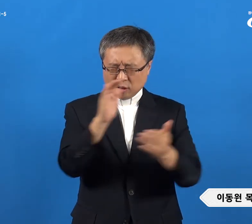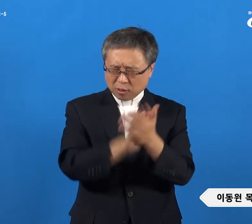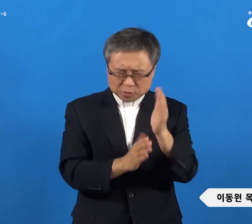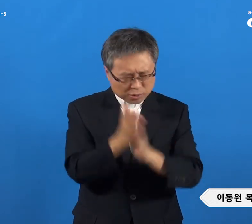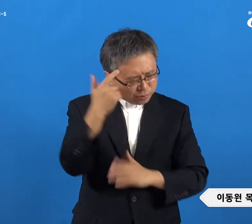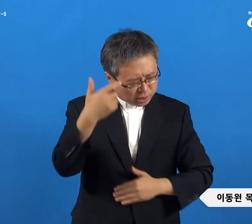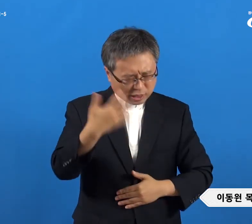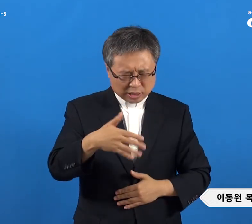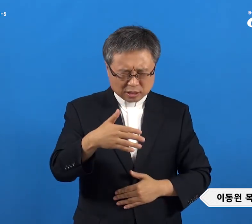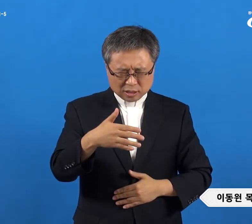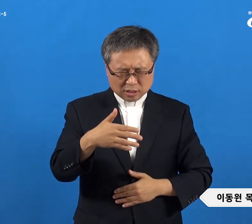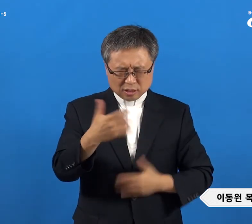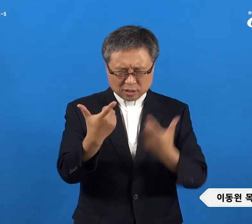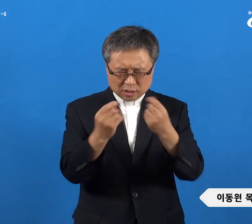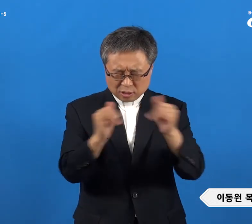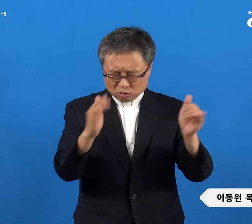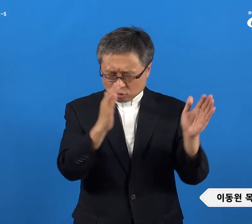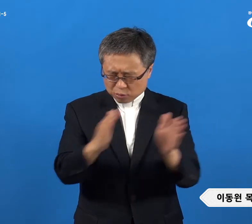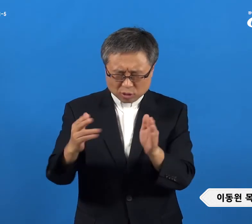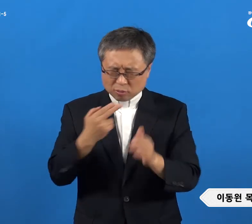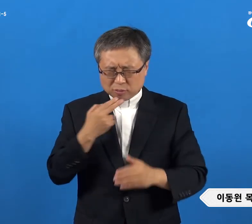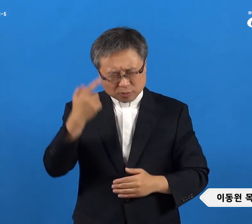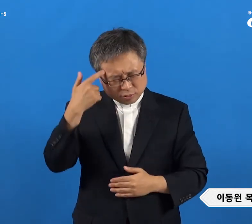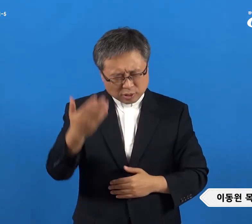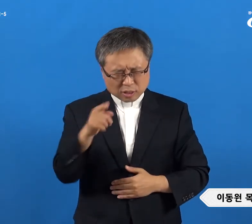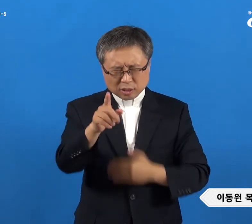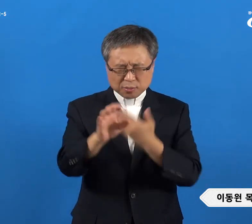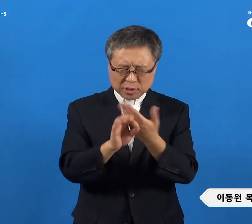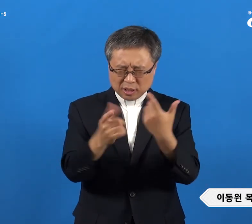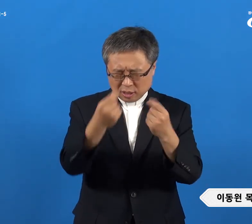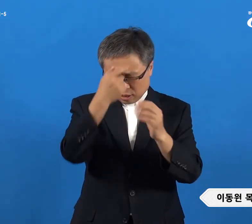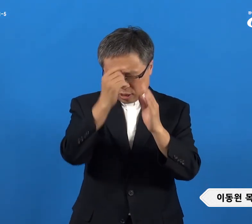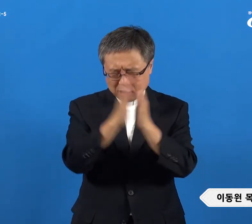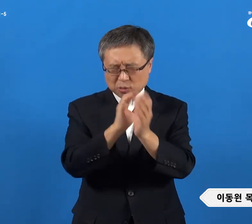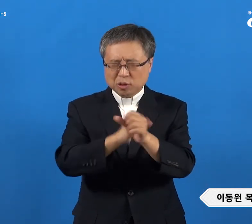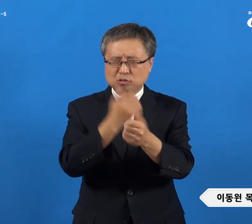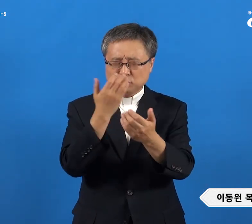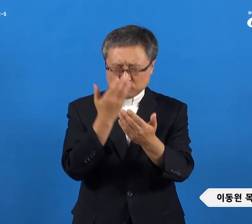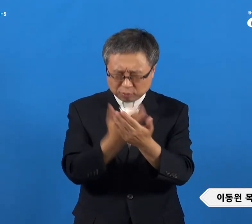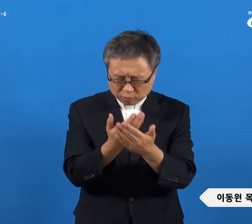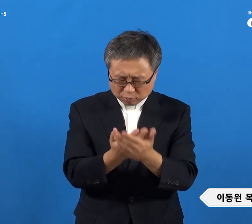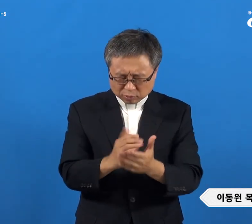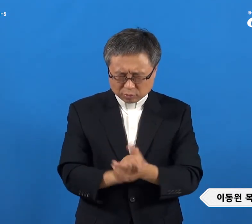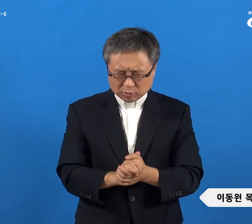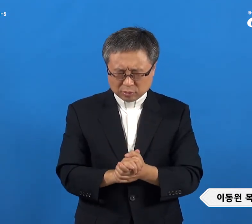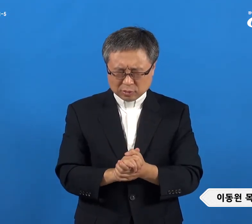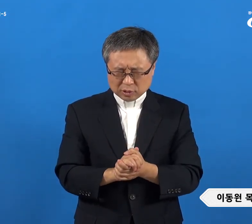없다고요? 아직 그런 사람 준비도 안 됐다고요? 그러면 이렇게 기도하시죠. 저에게 그런